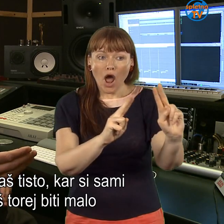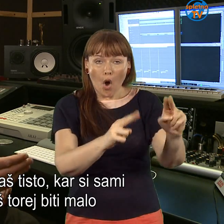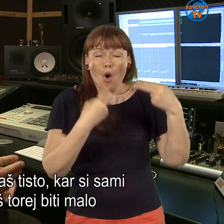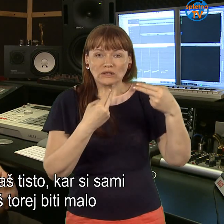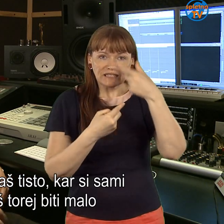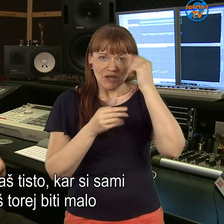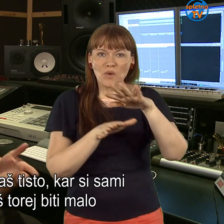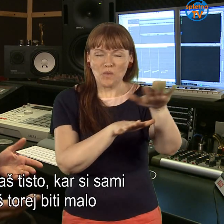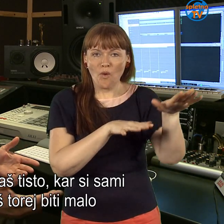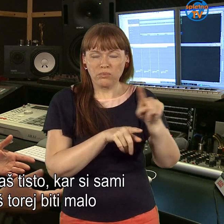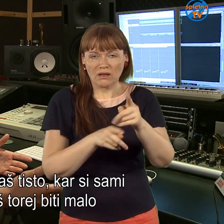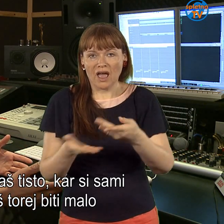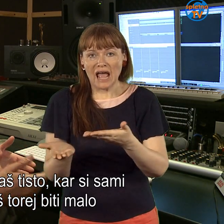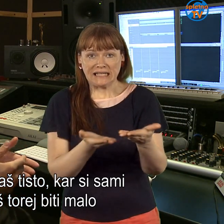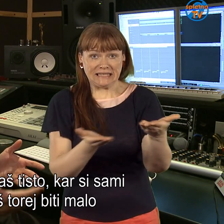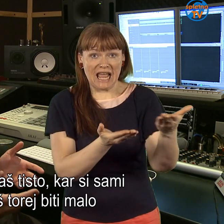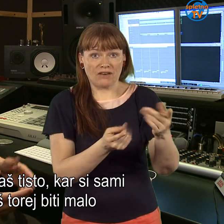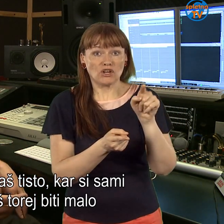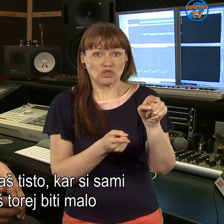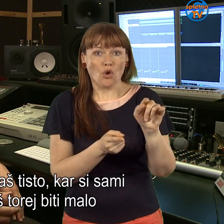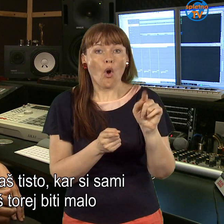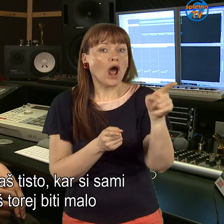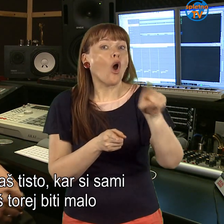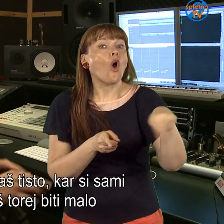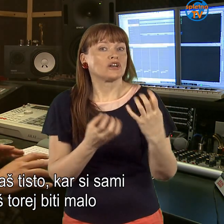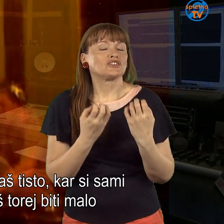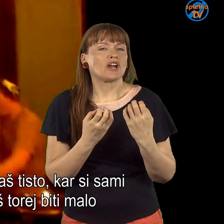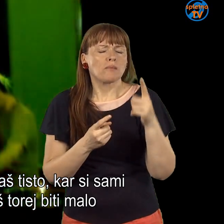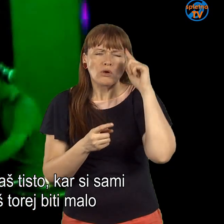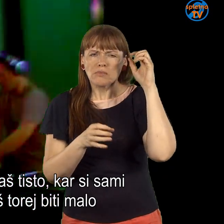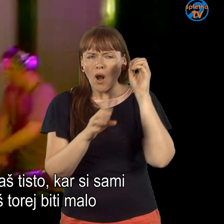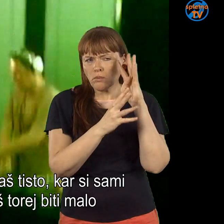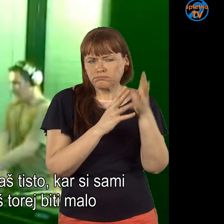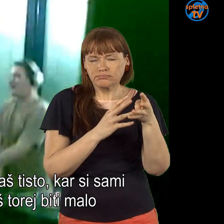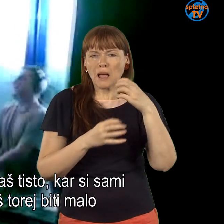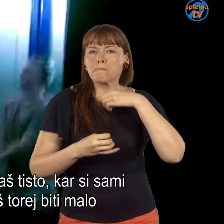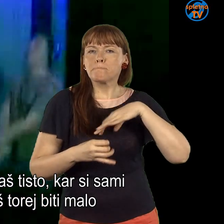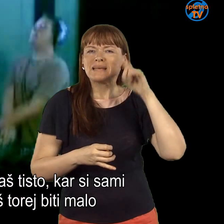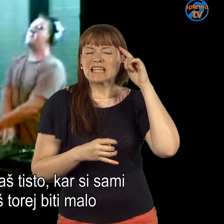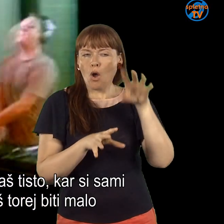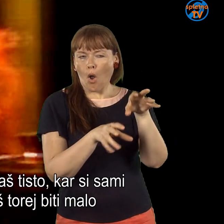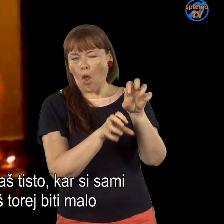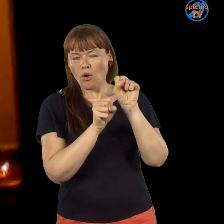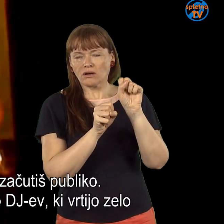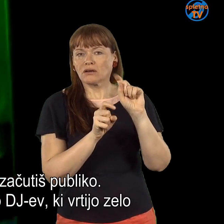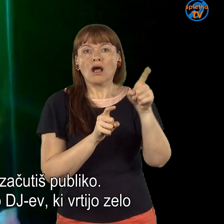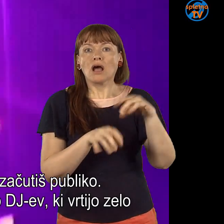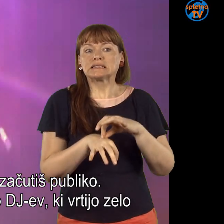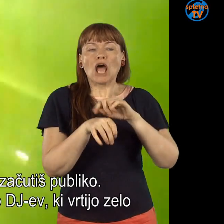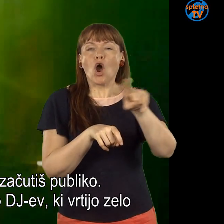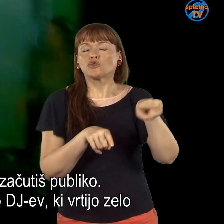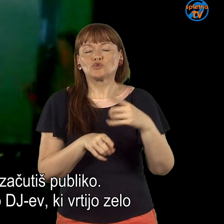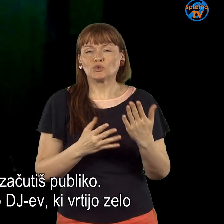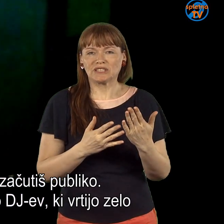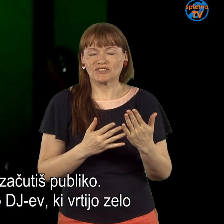publike, pač jim serviraš tisto, kar si oni želijo, ne? Se pravi, moraš biti majčkeno psihologa, da jih začutiš,